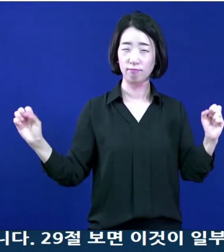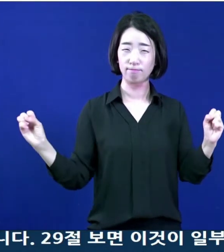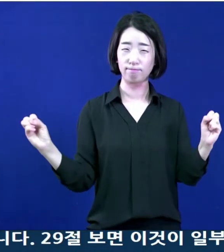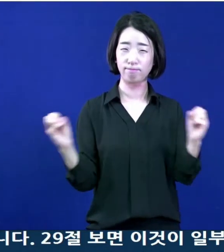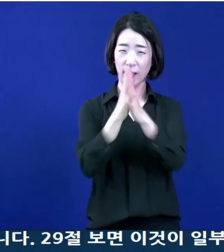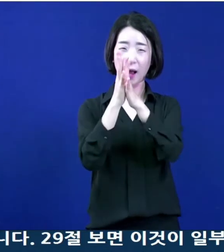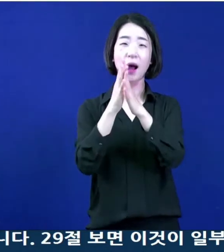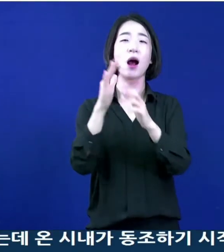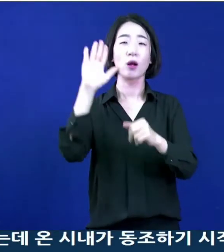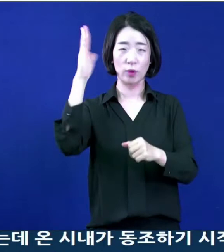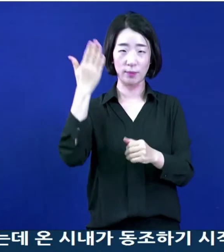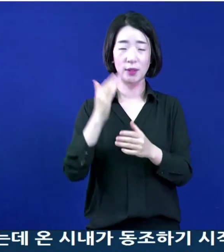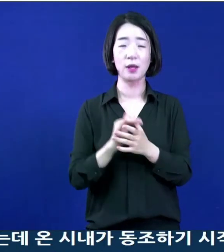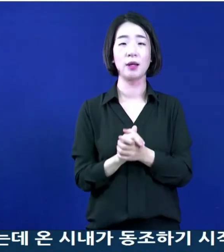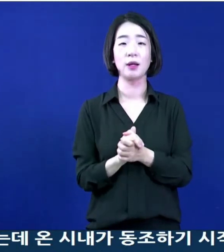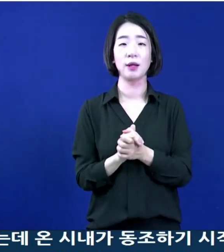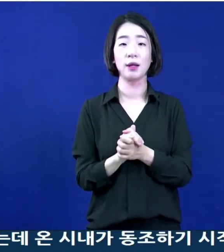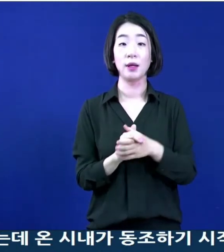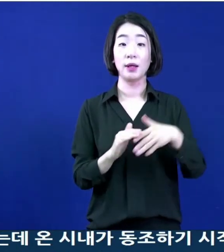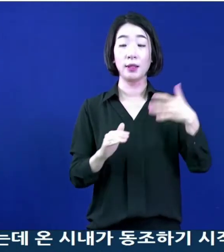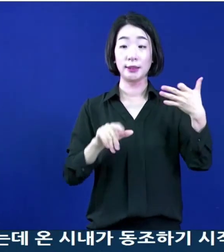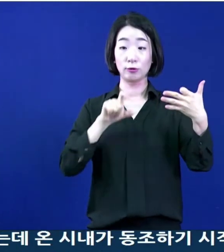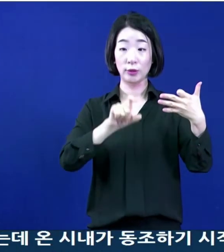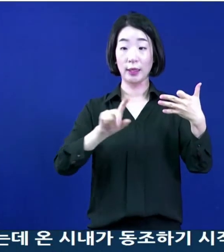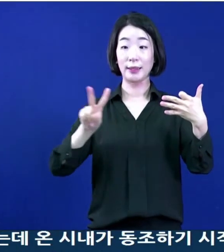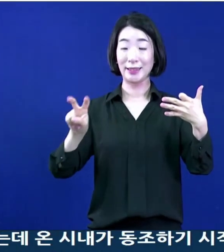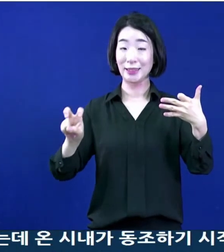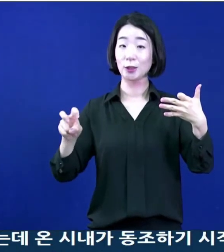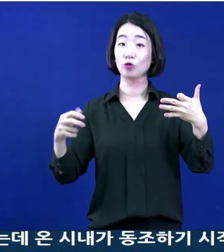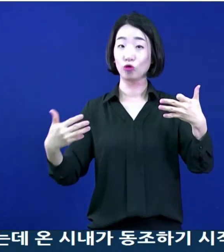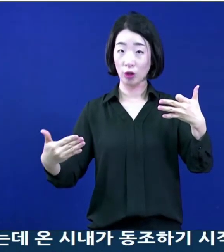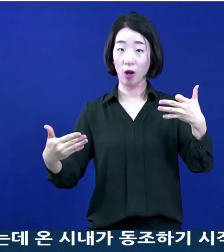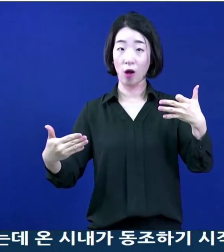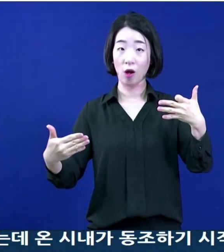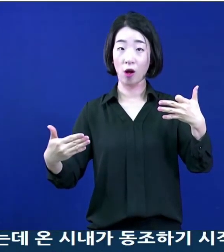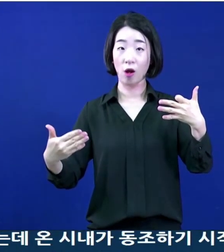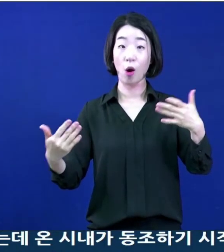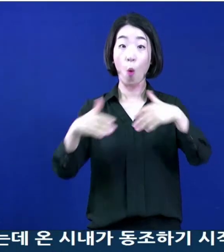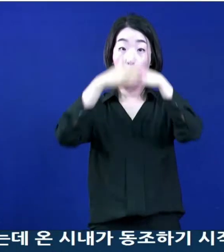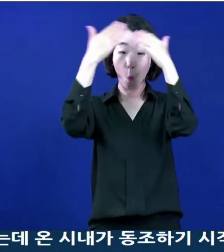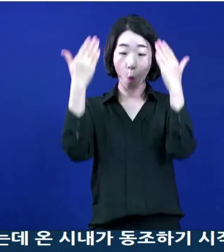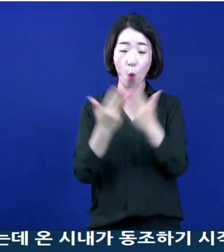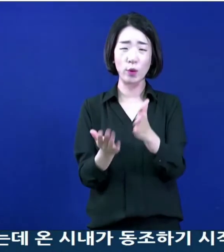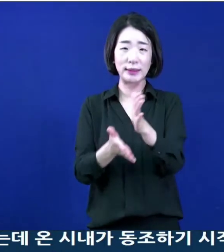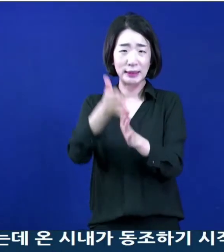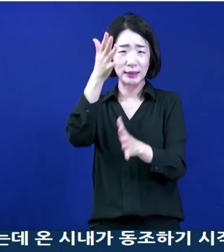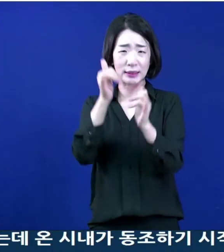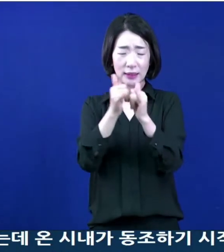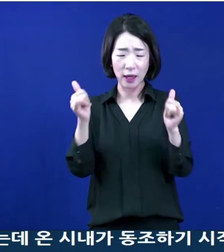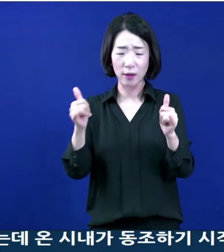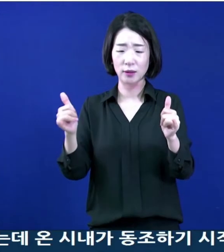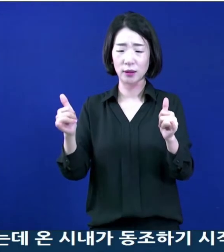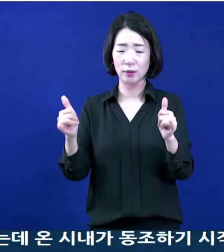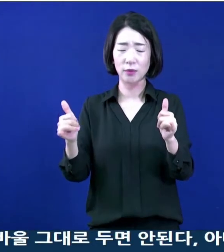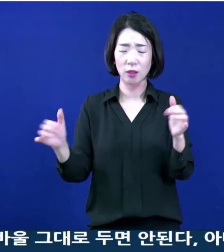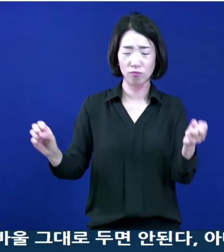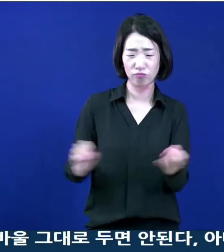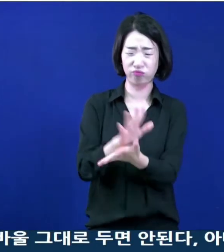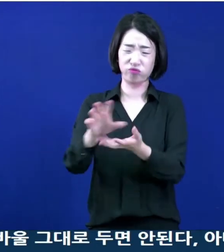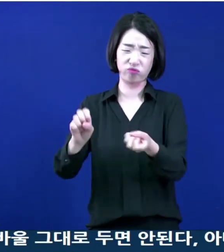자, 29절 같이 한번 읽어야 됩니다. 읽겠습니다. 온 시내가 유란하여 바울과